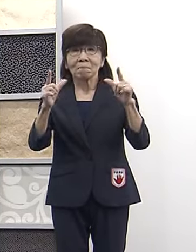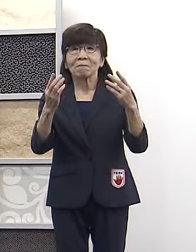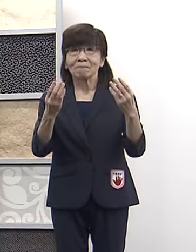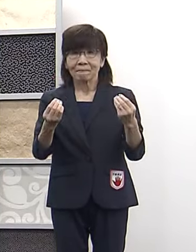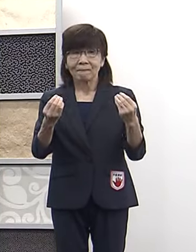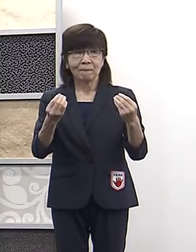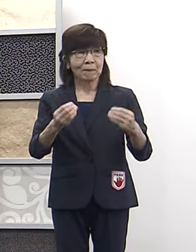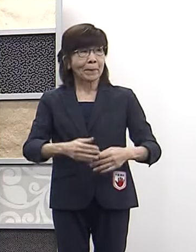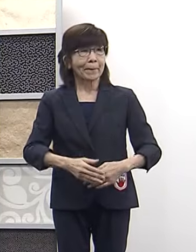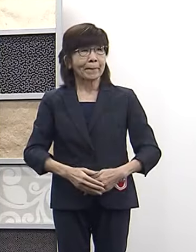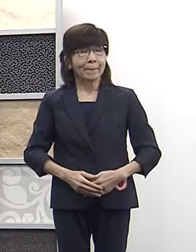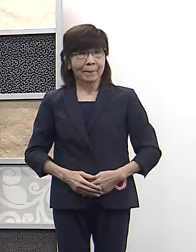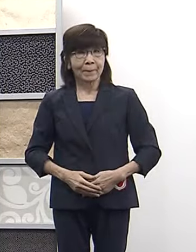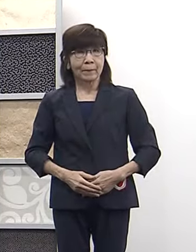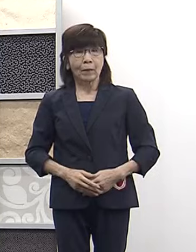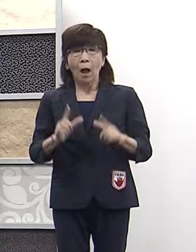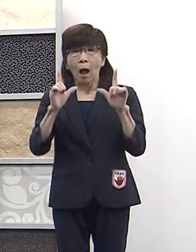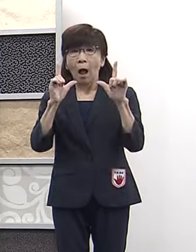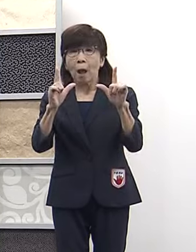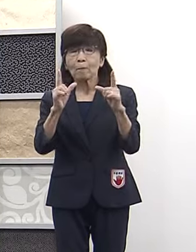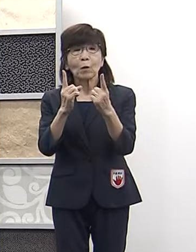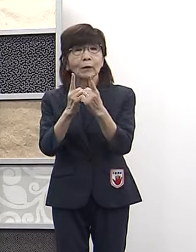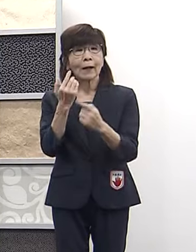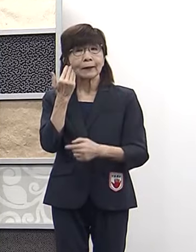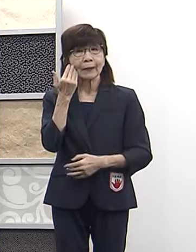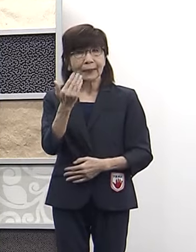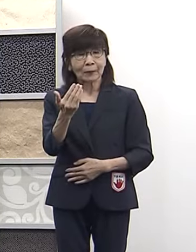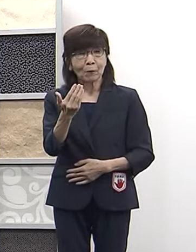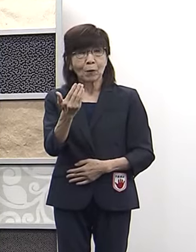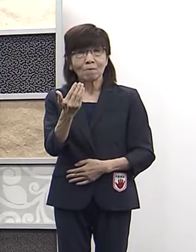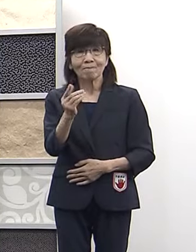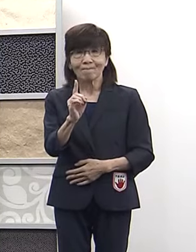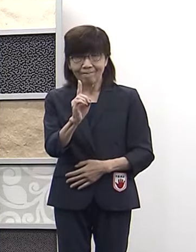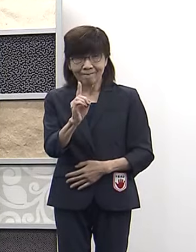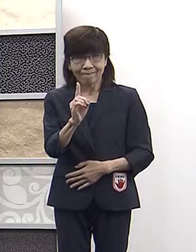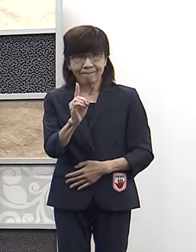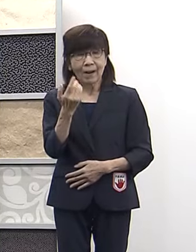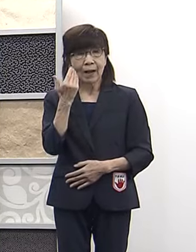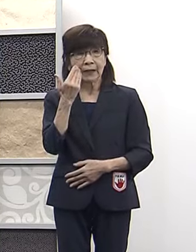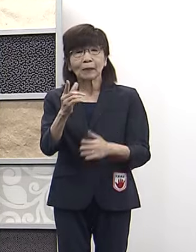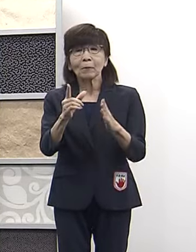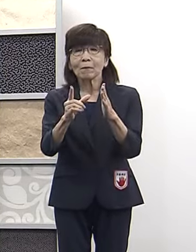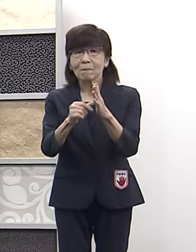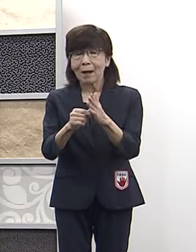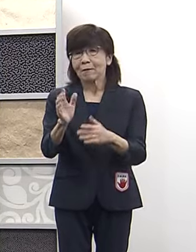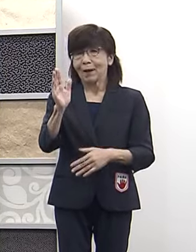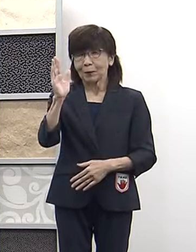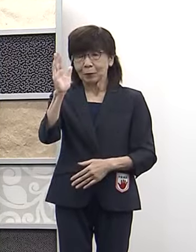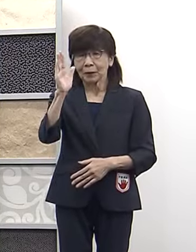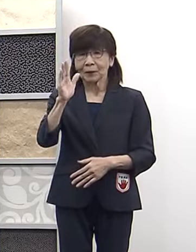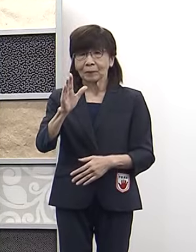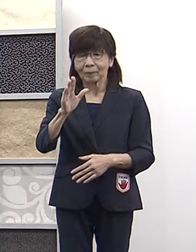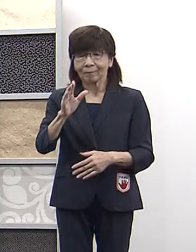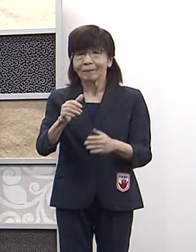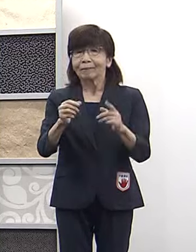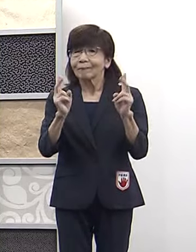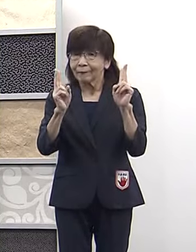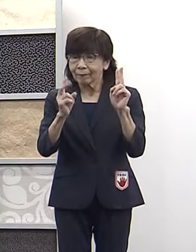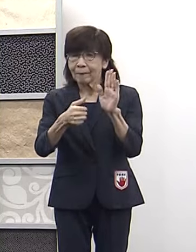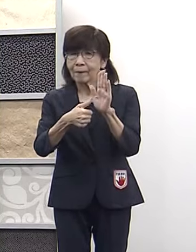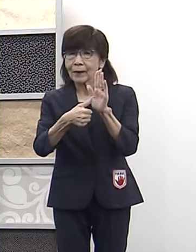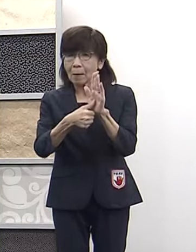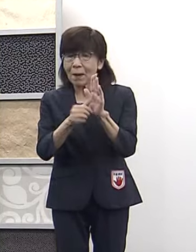。 ただいまの発表事項についてご質問をお受けいたします。質問がある記者の方は挙手の上、はじめに所属氏名を名